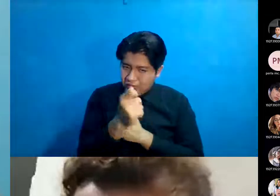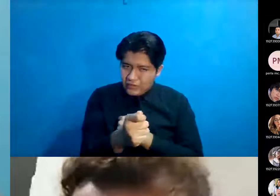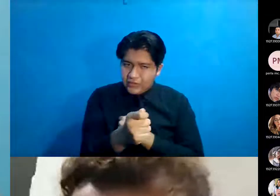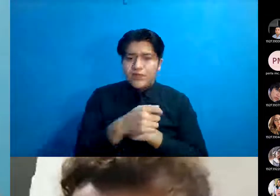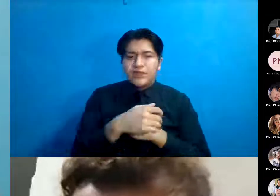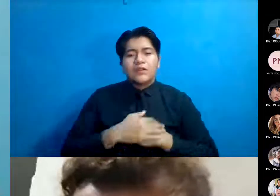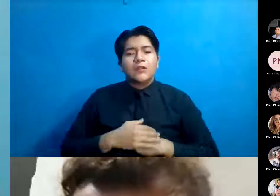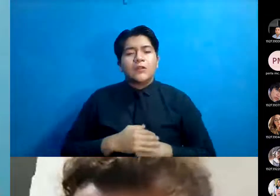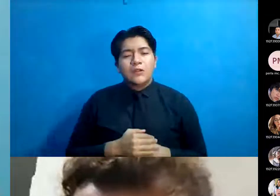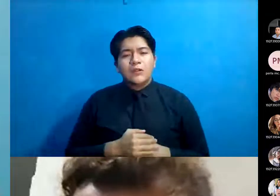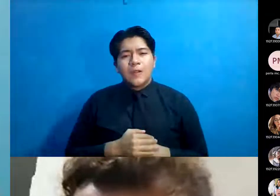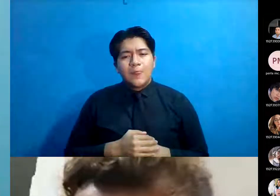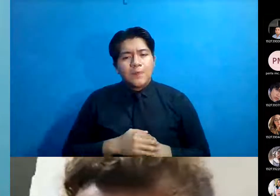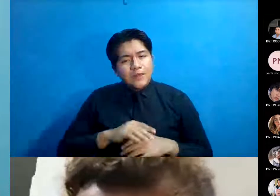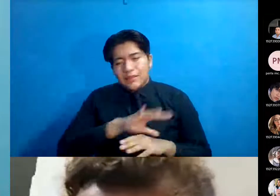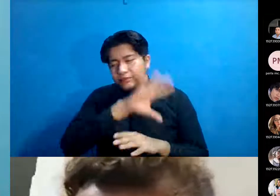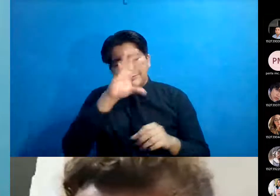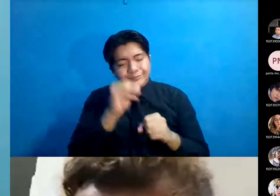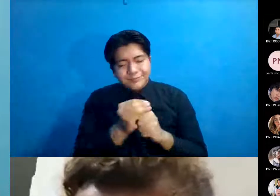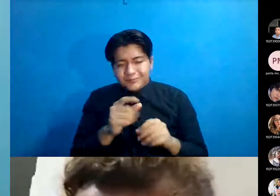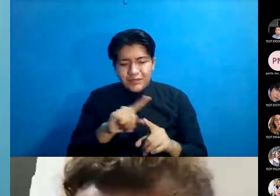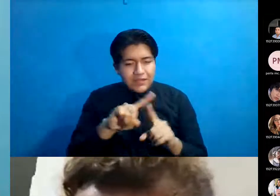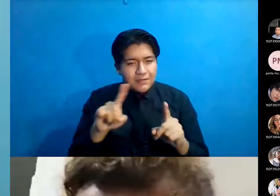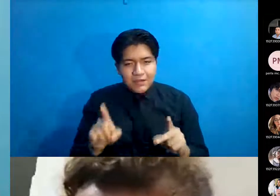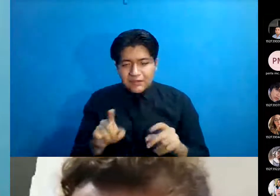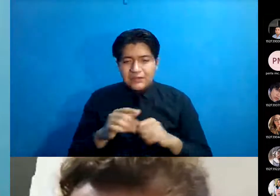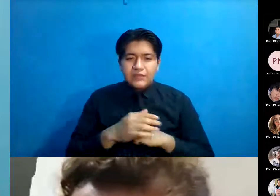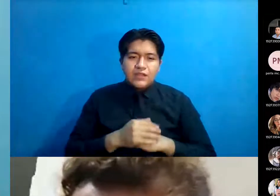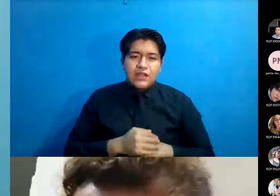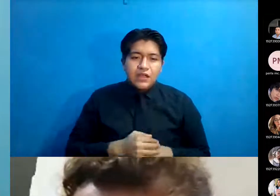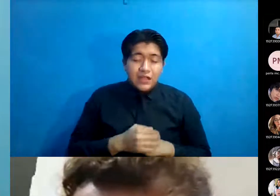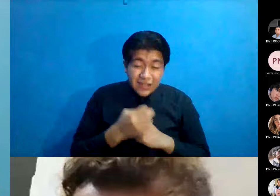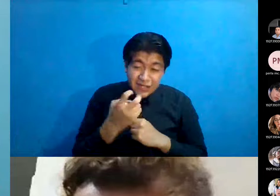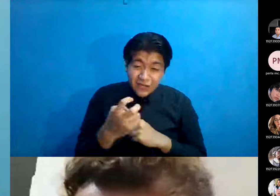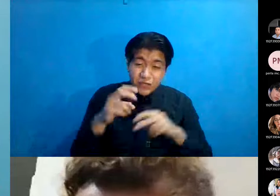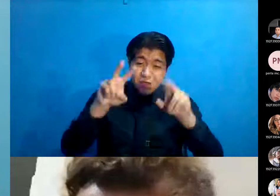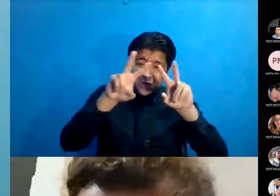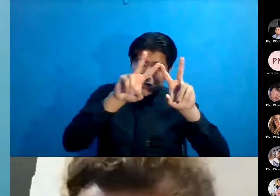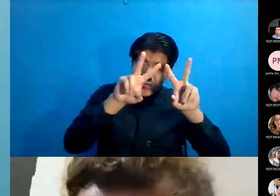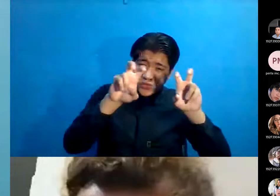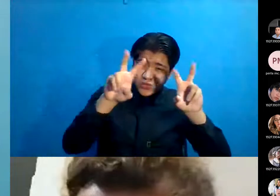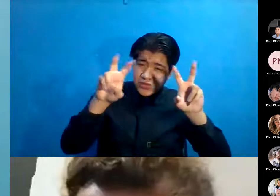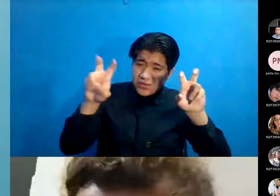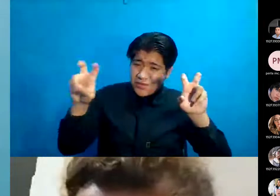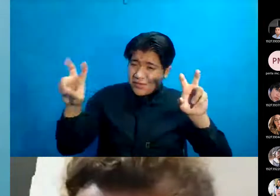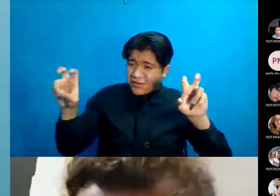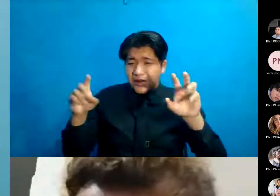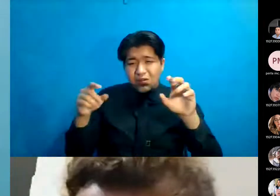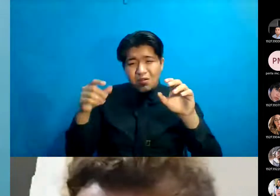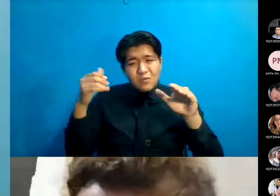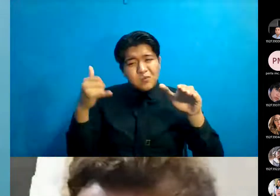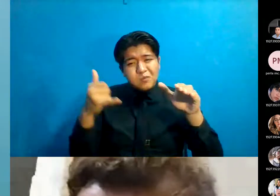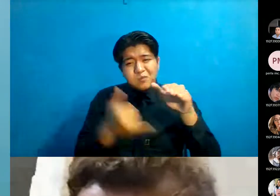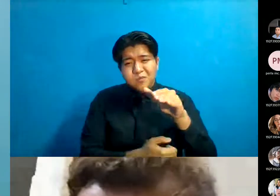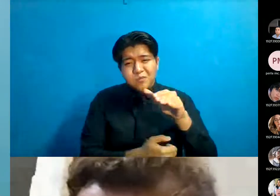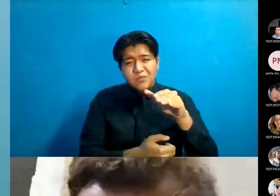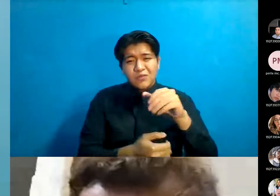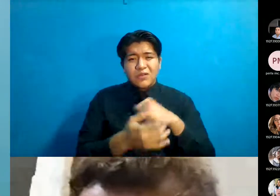para otra conferencia. Son temas muy extensos. Ahora quisiera